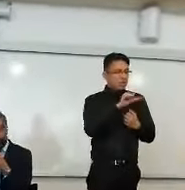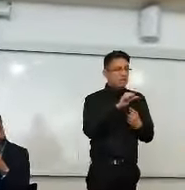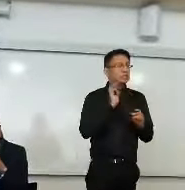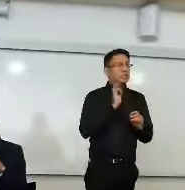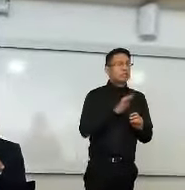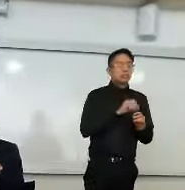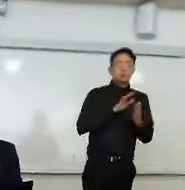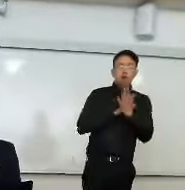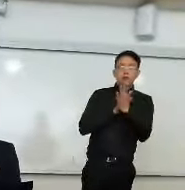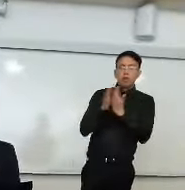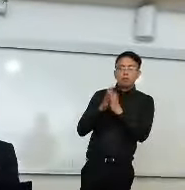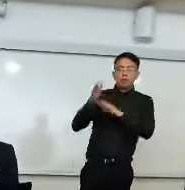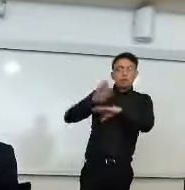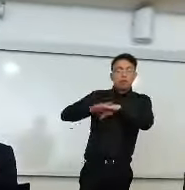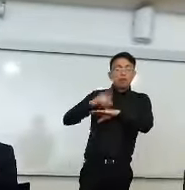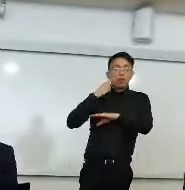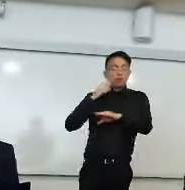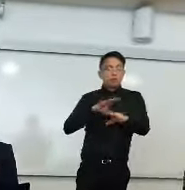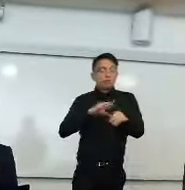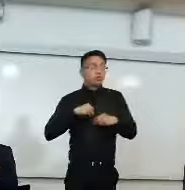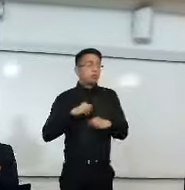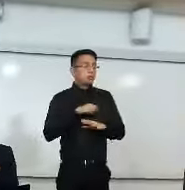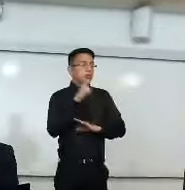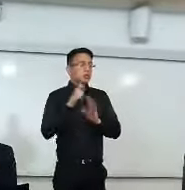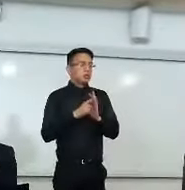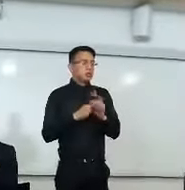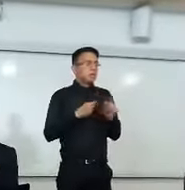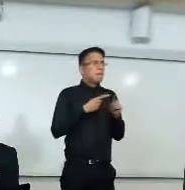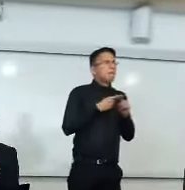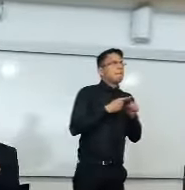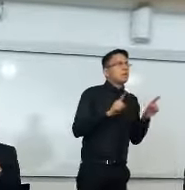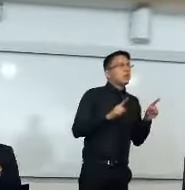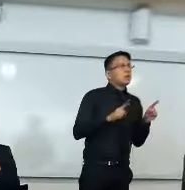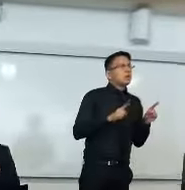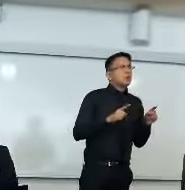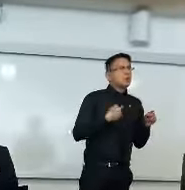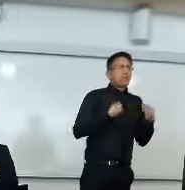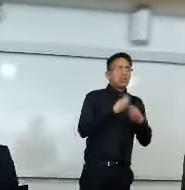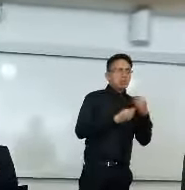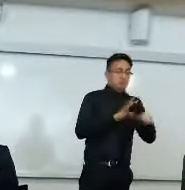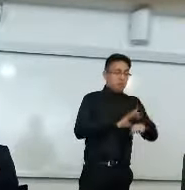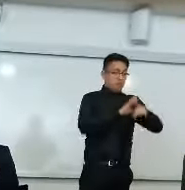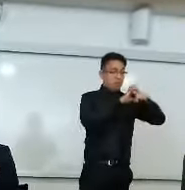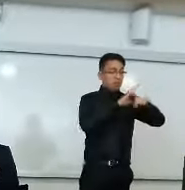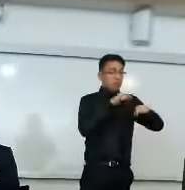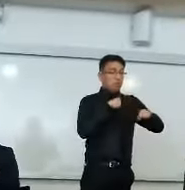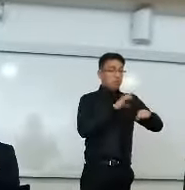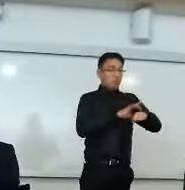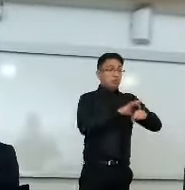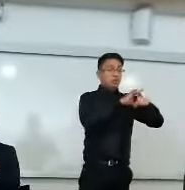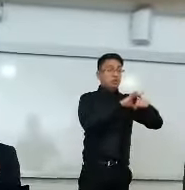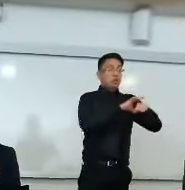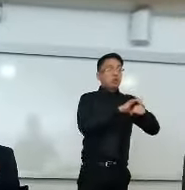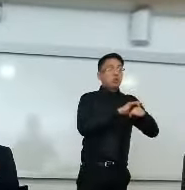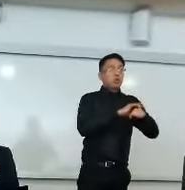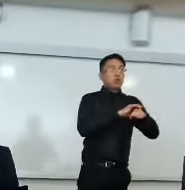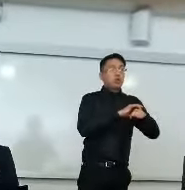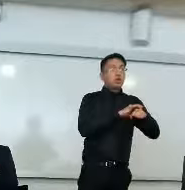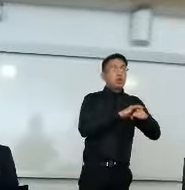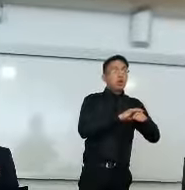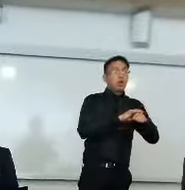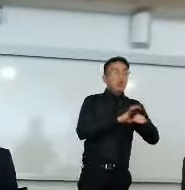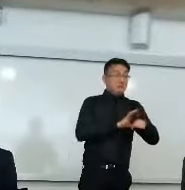para todos los procesos de salud sexual y reproductiva, pero ¿qué hacemos? Y se los digo, a un médico o a una médica les da terror una orden